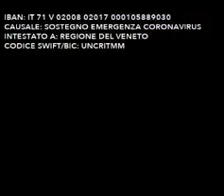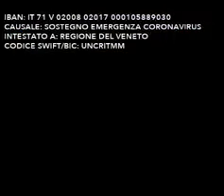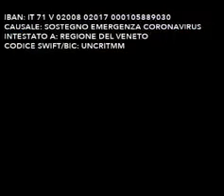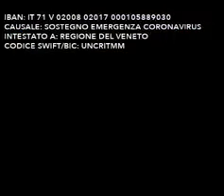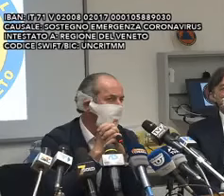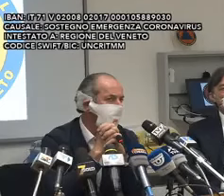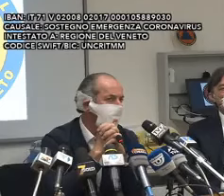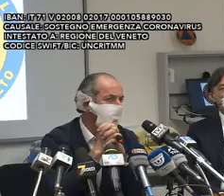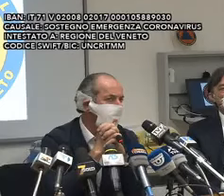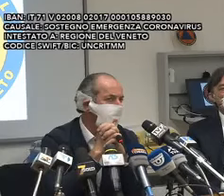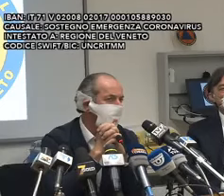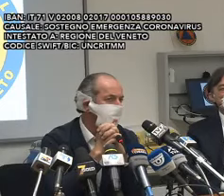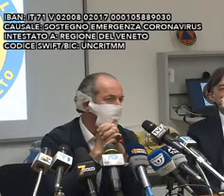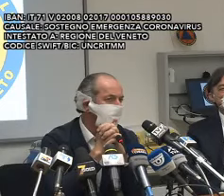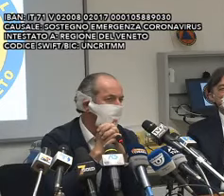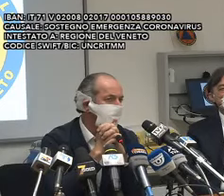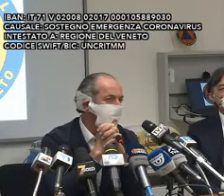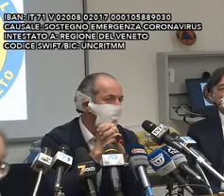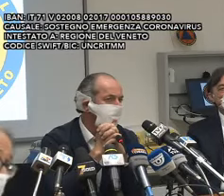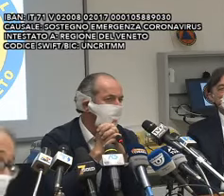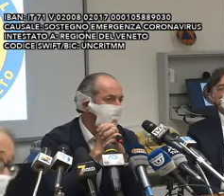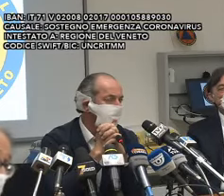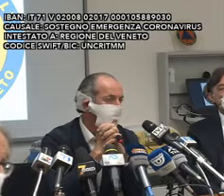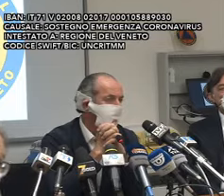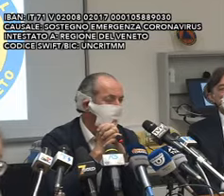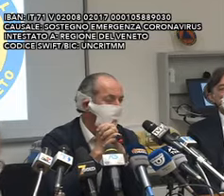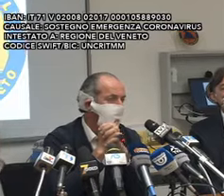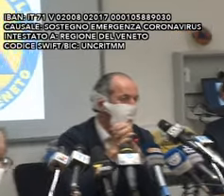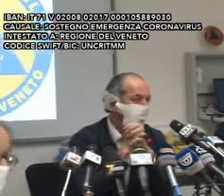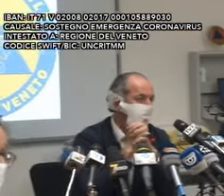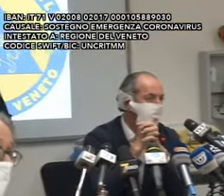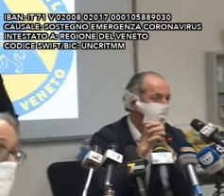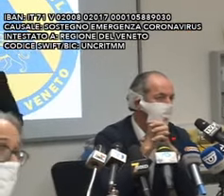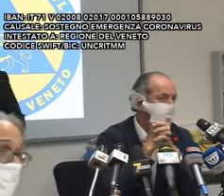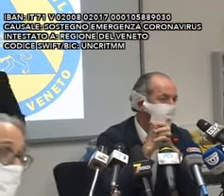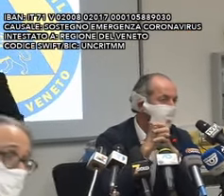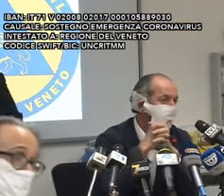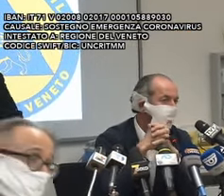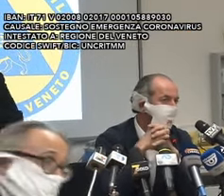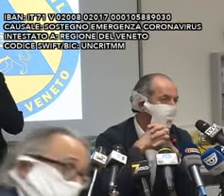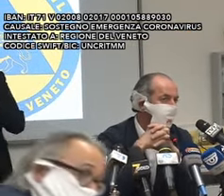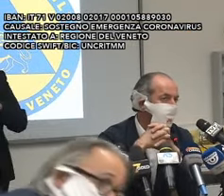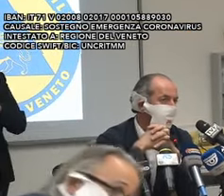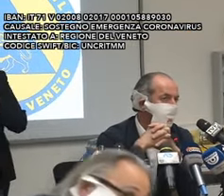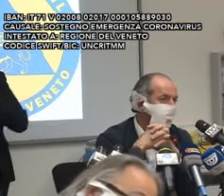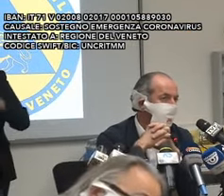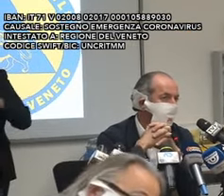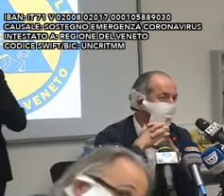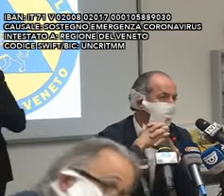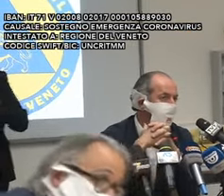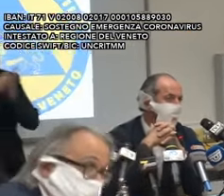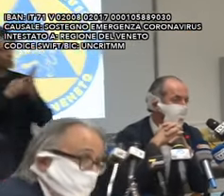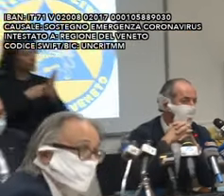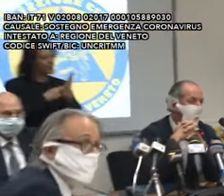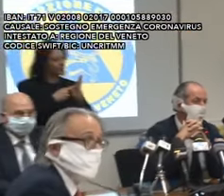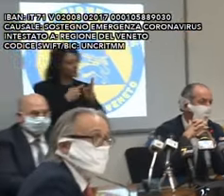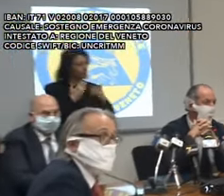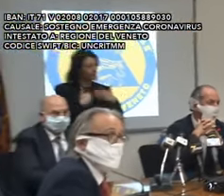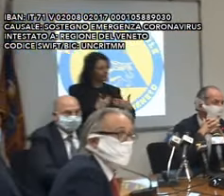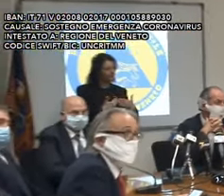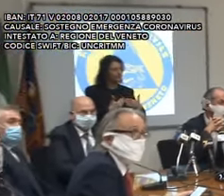dare perspettiva al processo di nuovo ospedale, e poi relativamente alle tempistiche, parliamo del 2027, non c'è